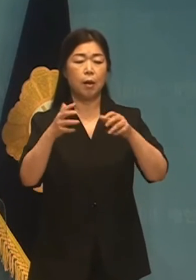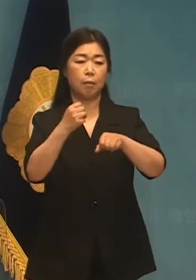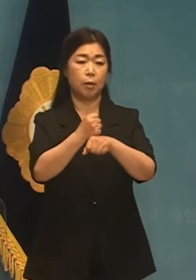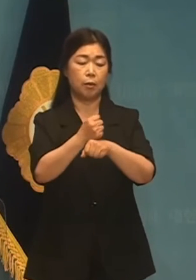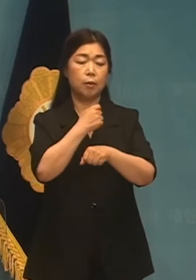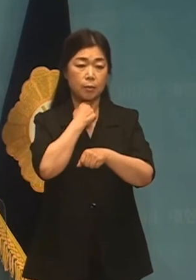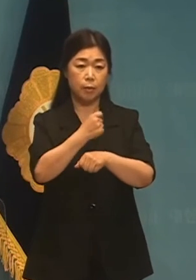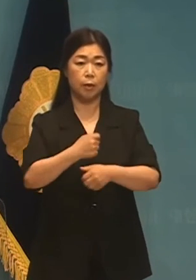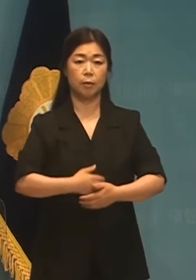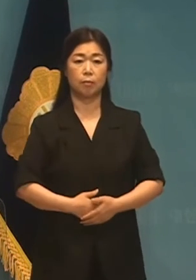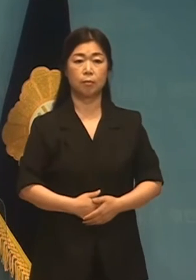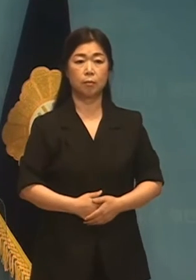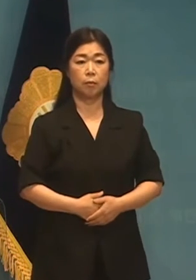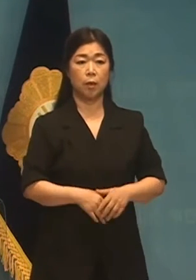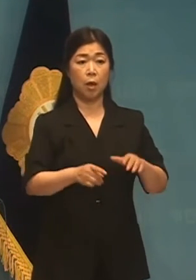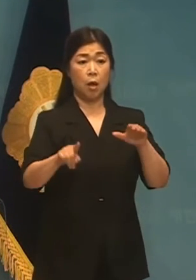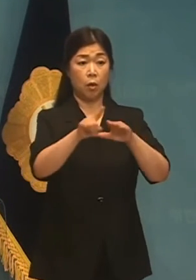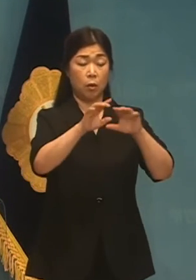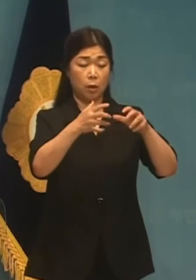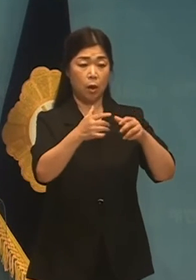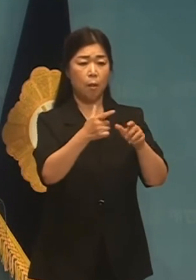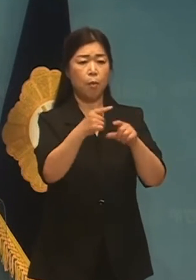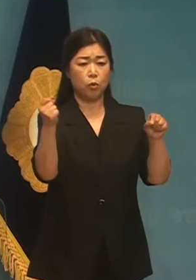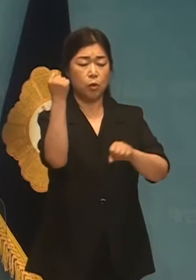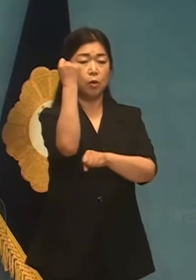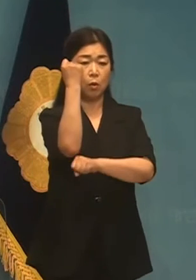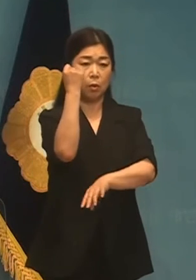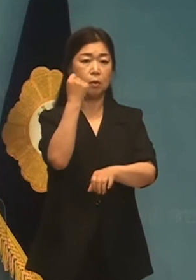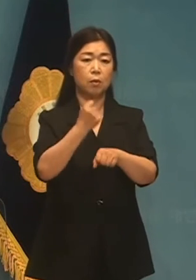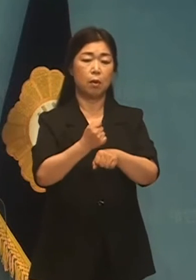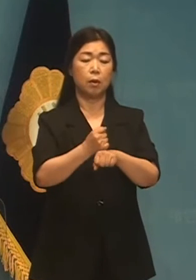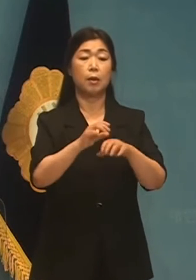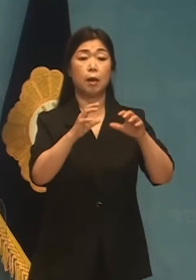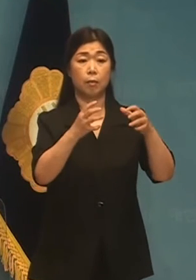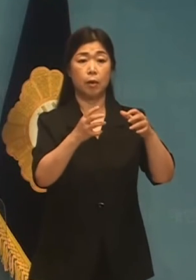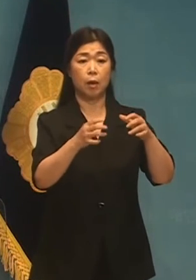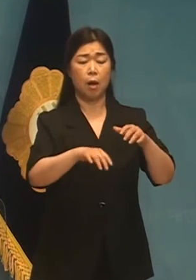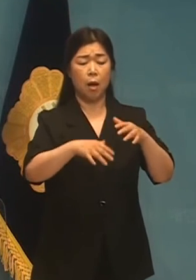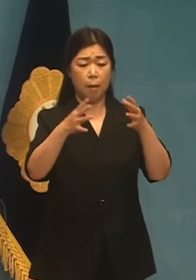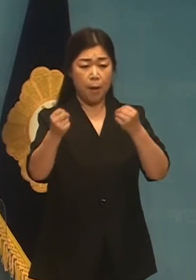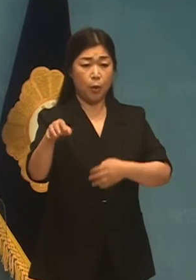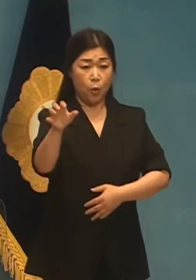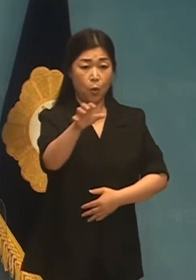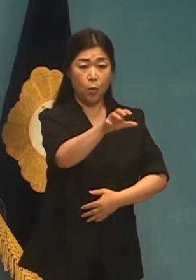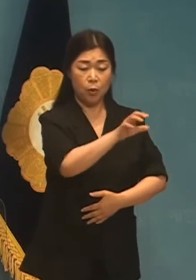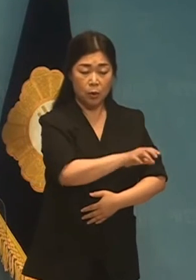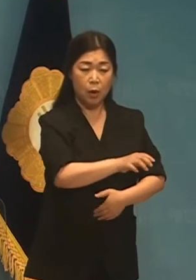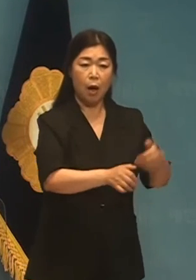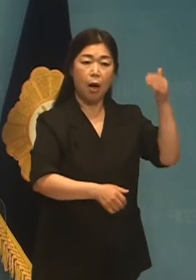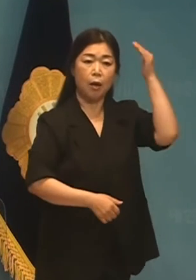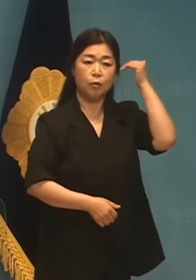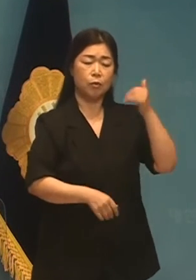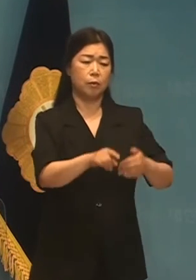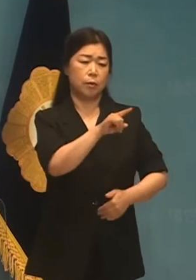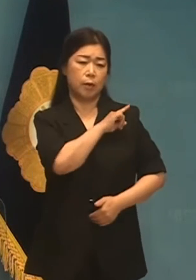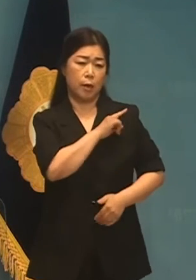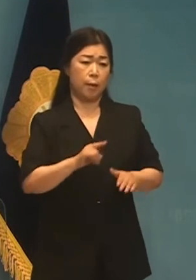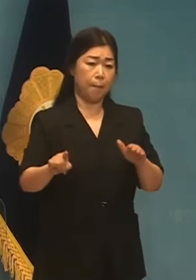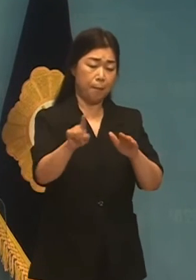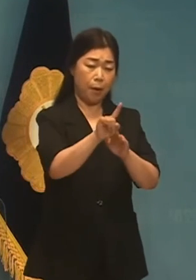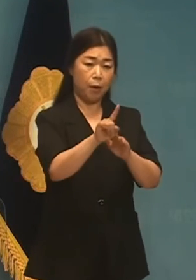만들겠습니다. 선진국은 바로 표준을 정하는 나라입니다. 많은 영역에서 한국이 가장 앞서